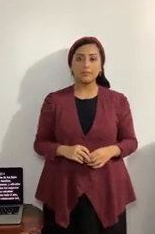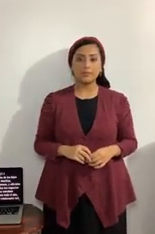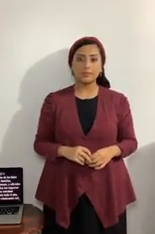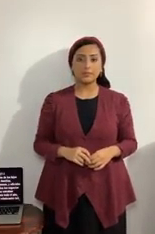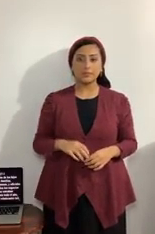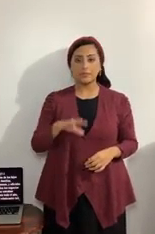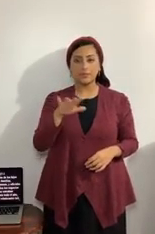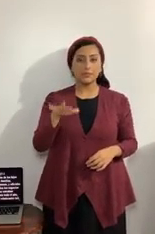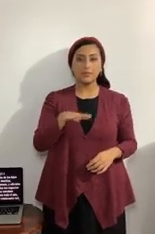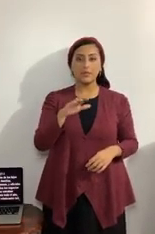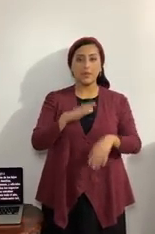aproximadamente marzo